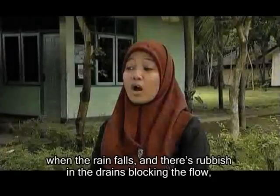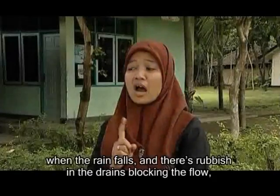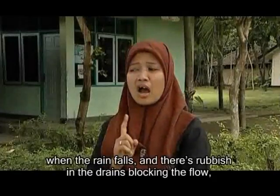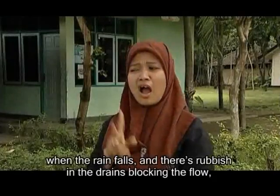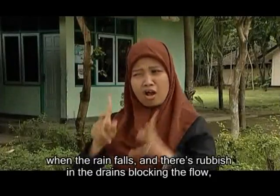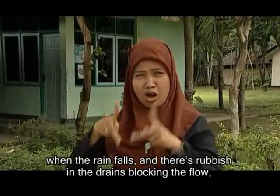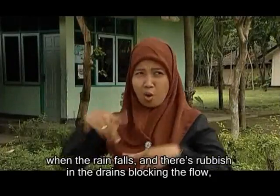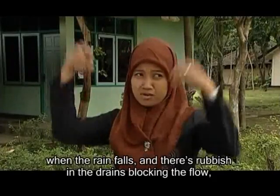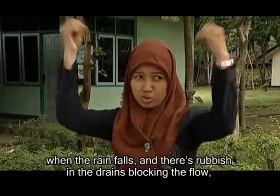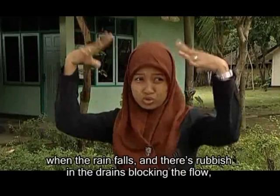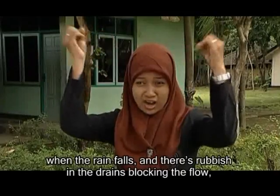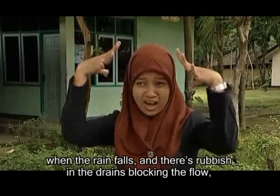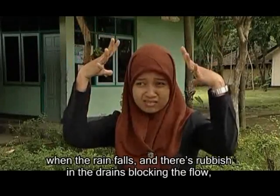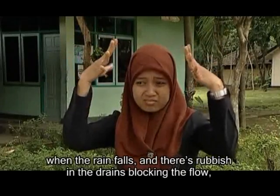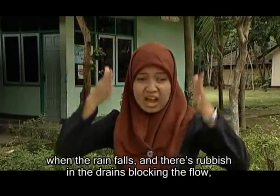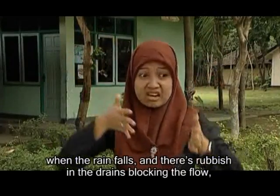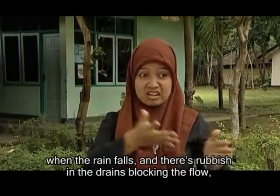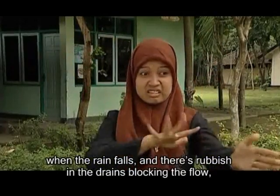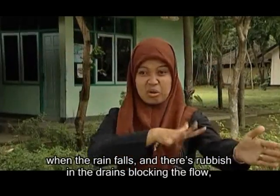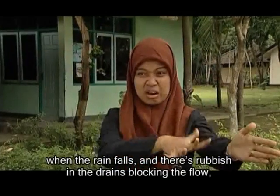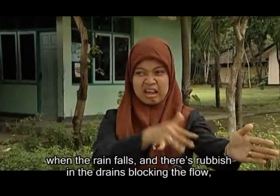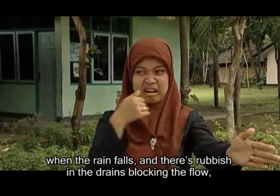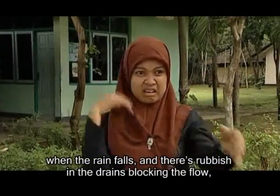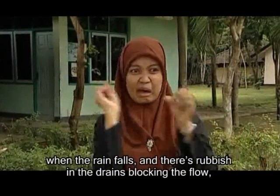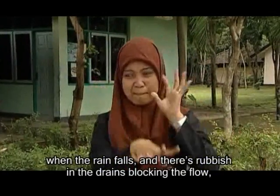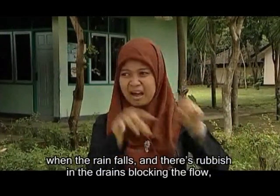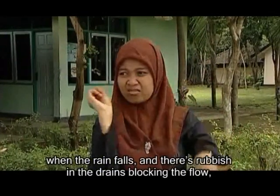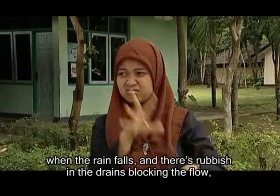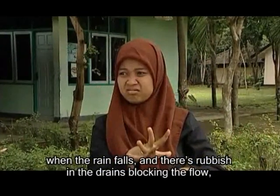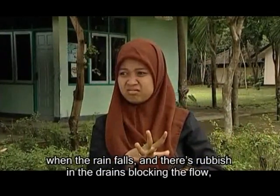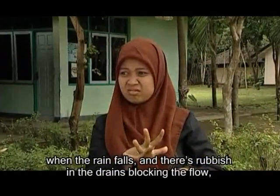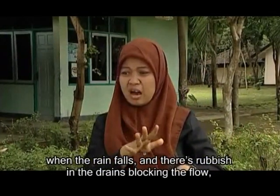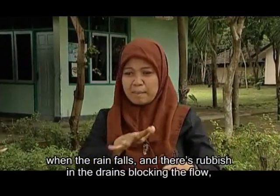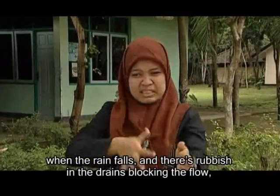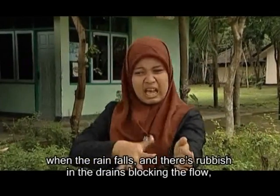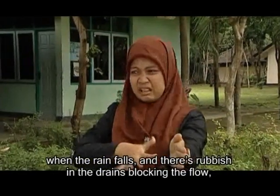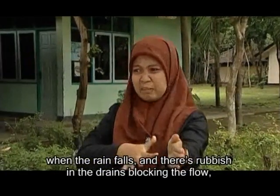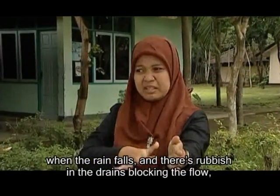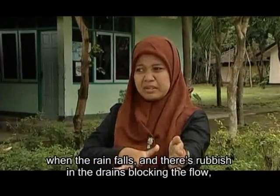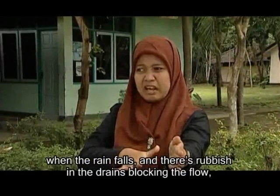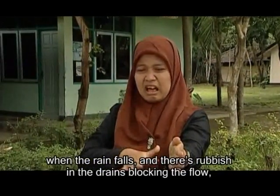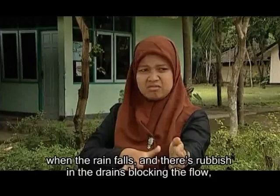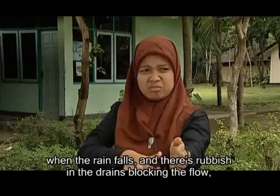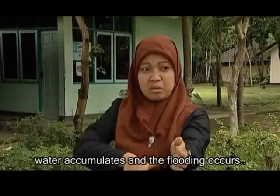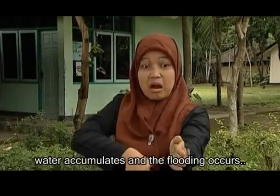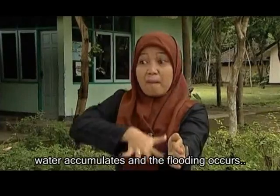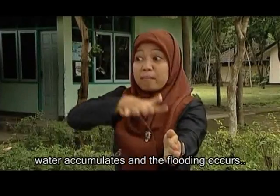Wah, kalau ada hujan dan di saluran air ada sampah, pasti air tidak bisa berjalan,